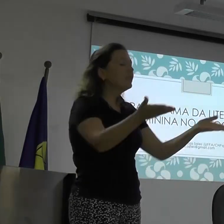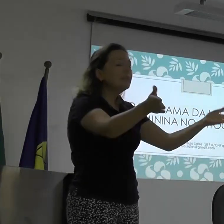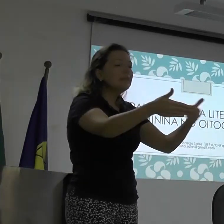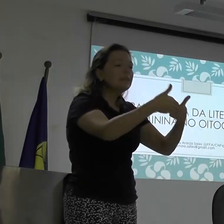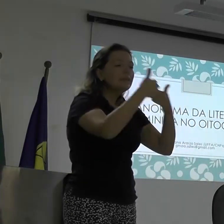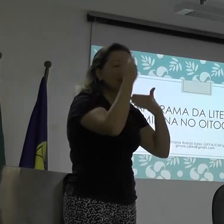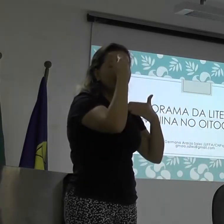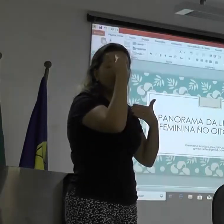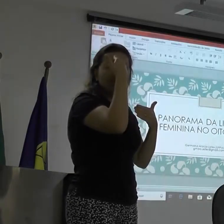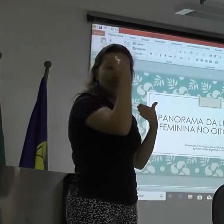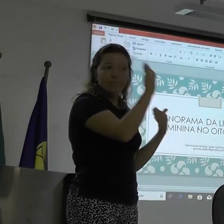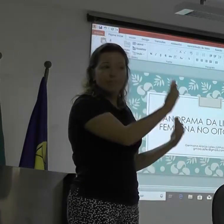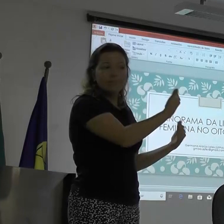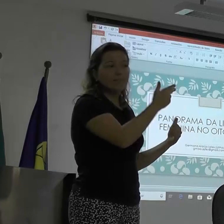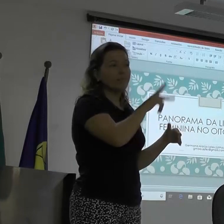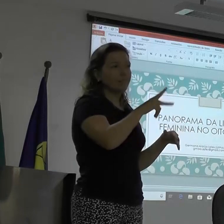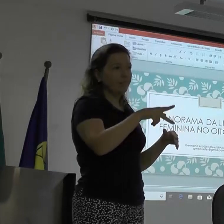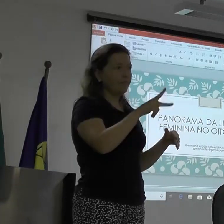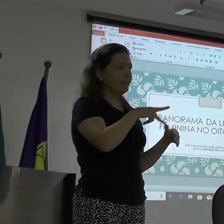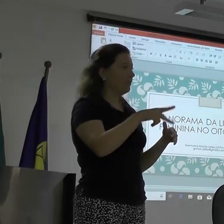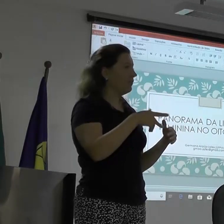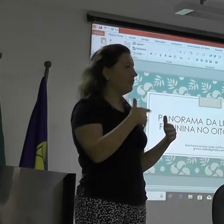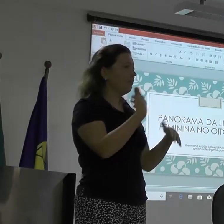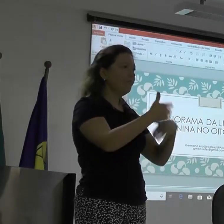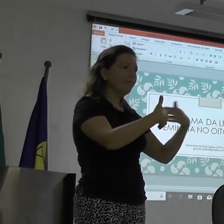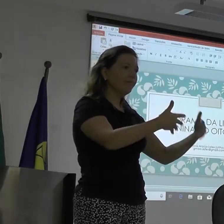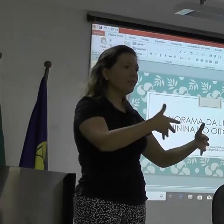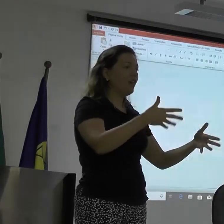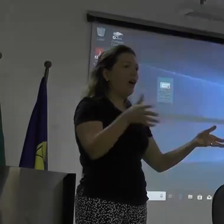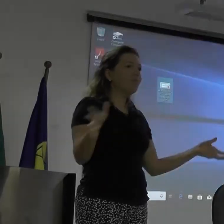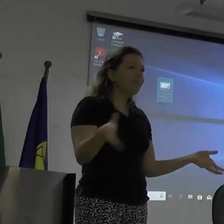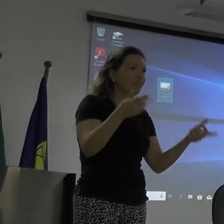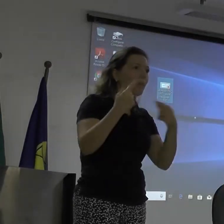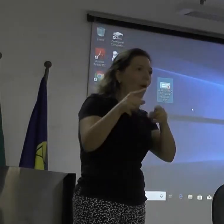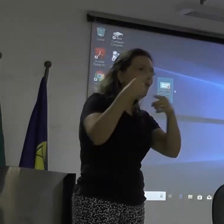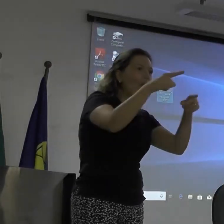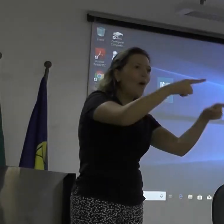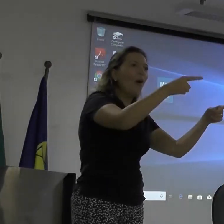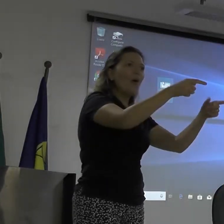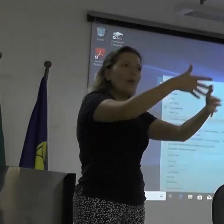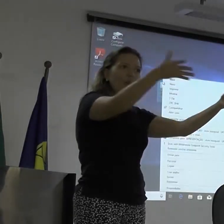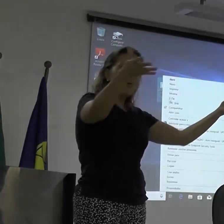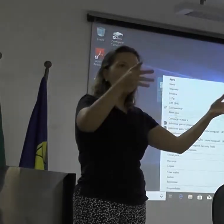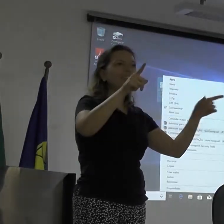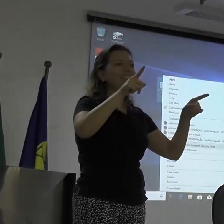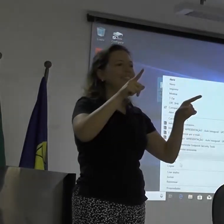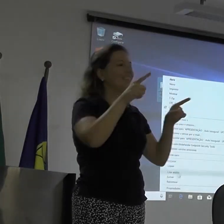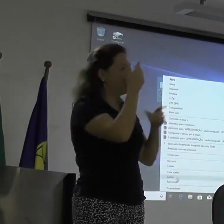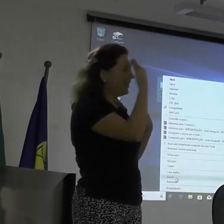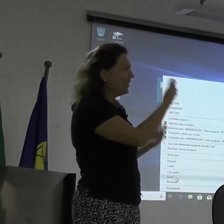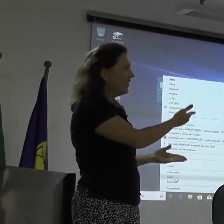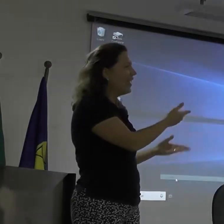obrigada, Germana, obrigada demais, eu acho que aguçou a criatividade de todo mundo. Queremos te agradecer, te chamar aqui mais